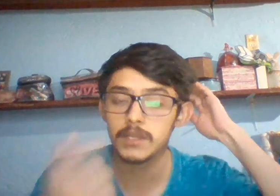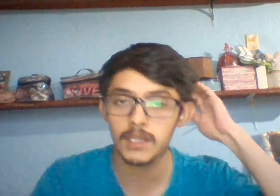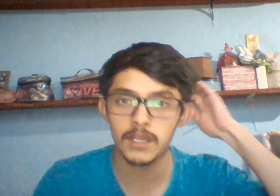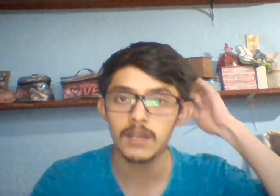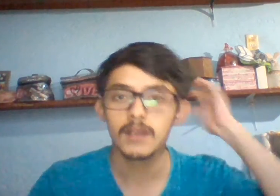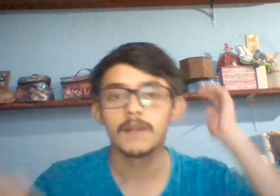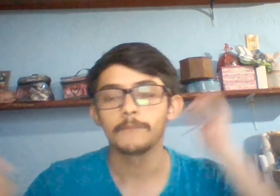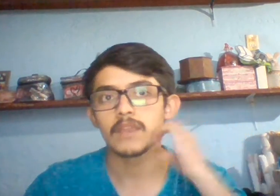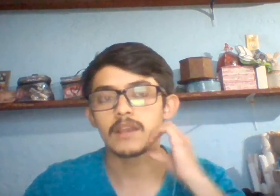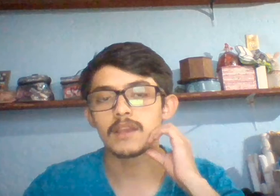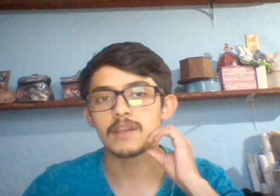batería, y que es